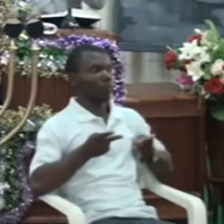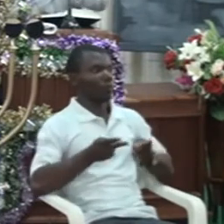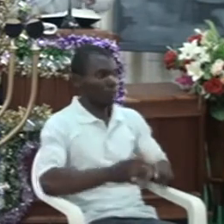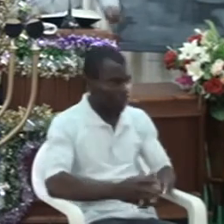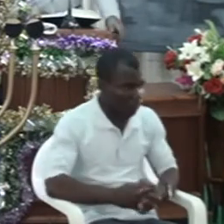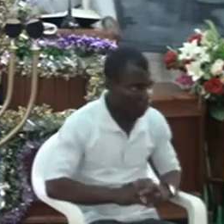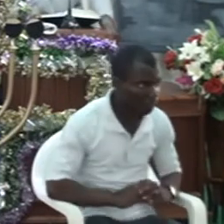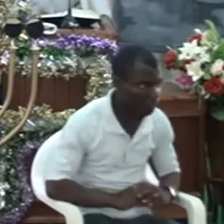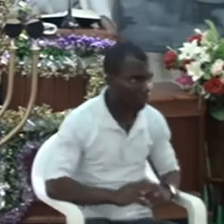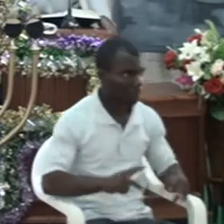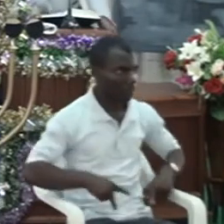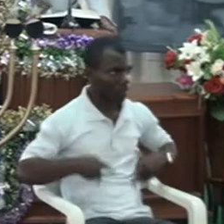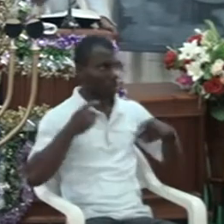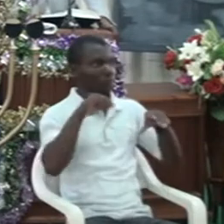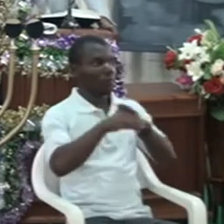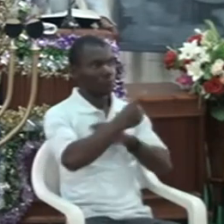puisse vouloir